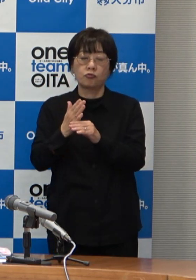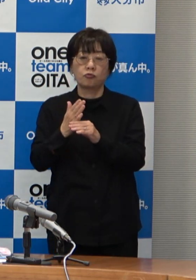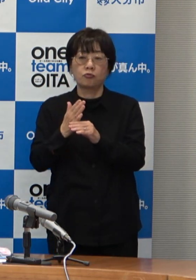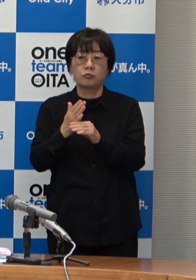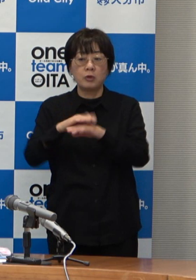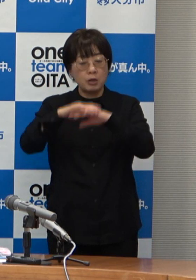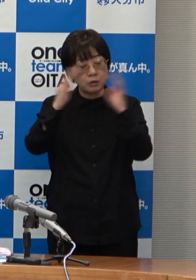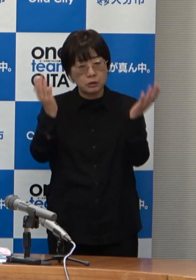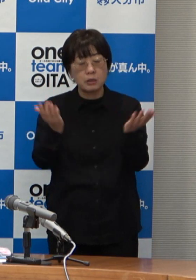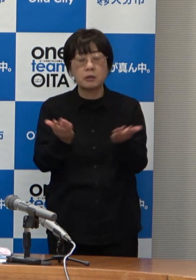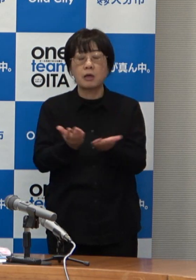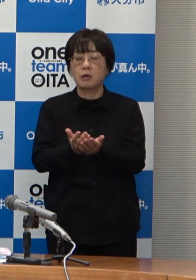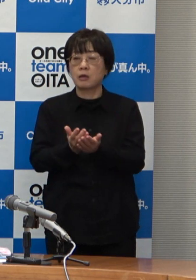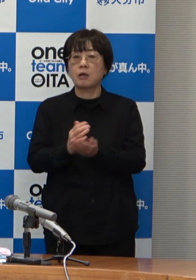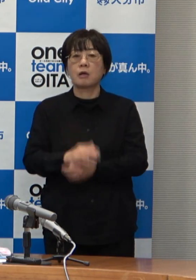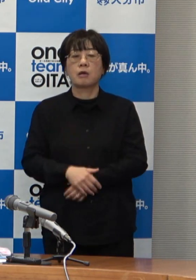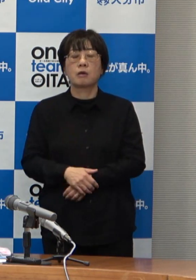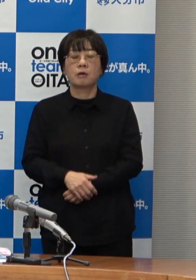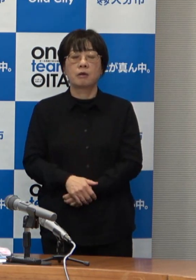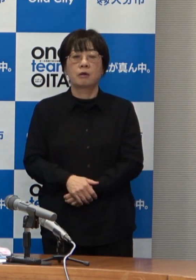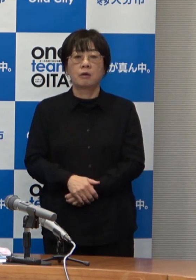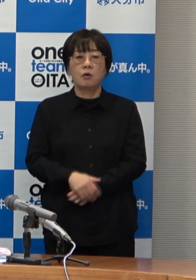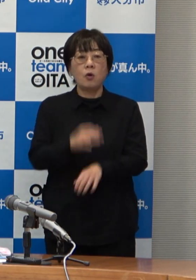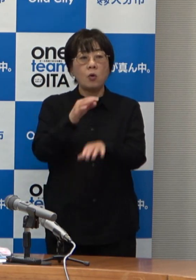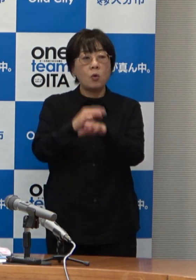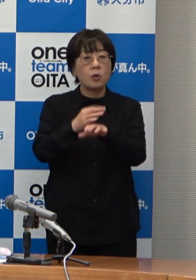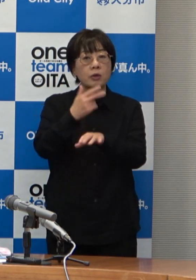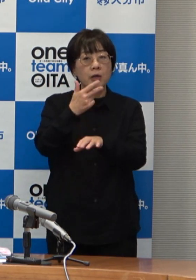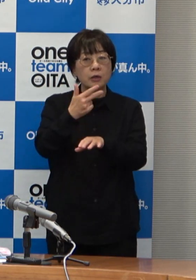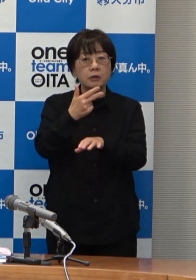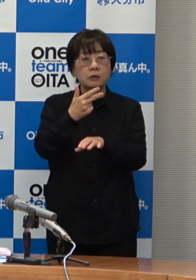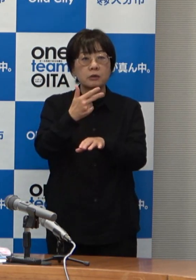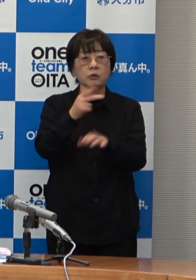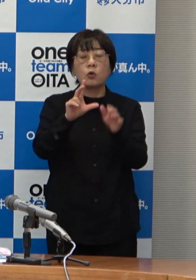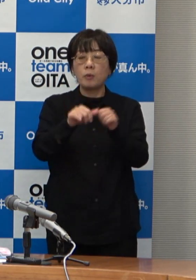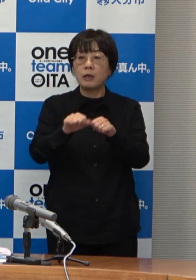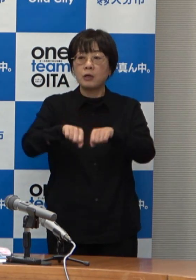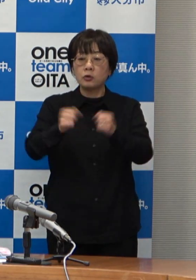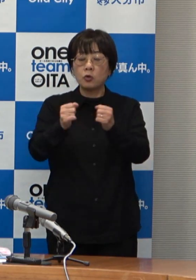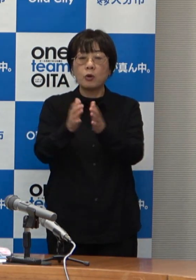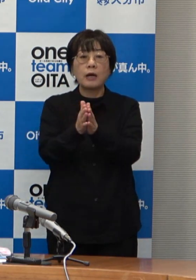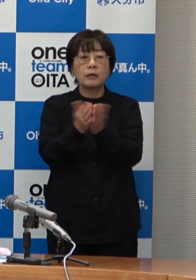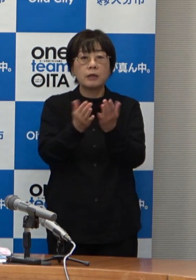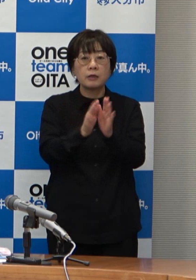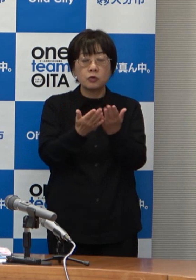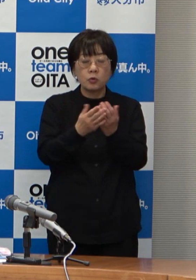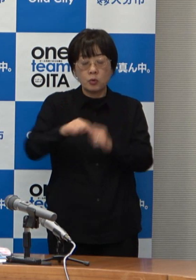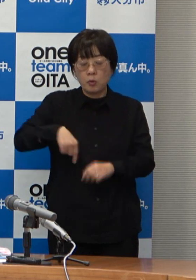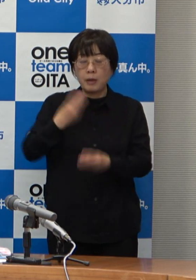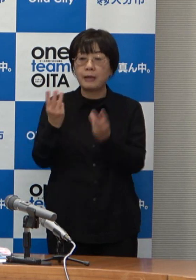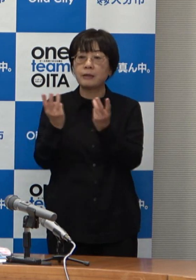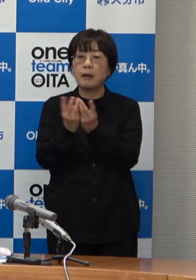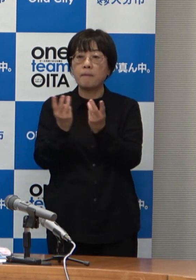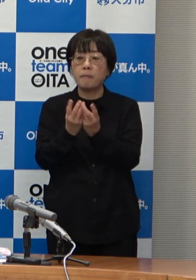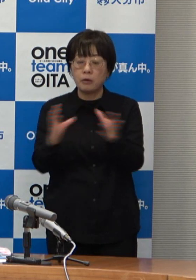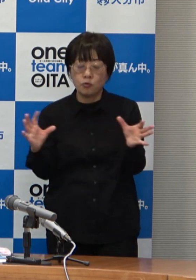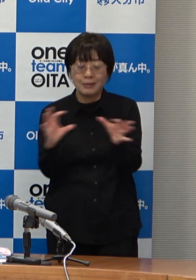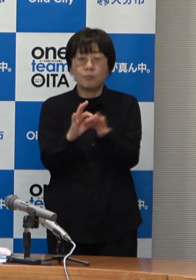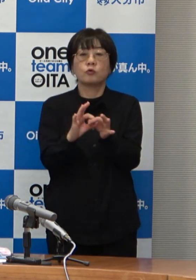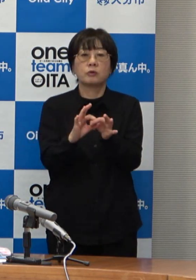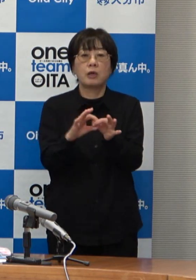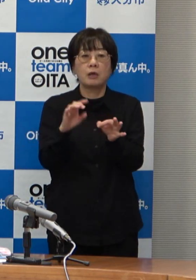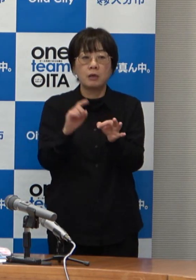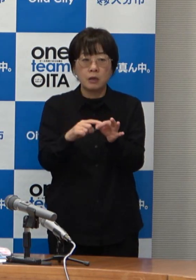全体で大分市の場合障害者手帳とマイナンバーの紐付け